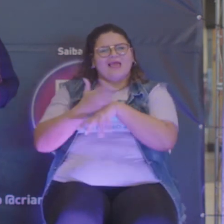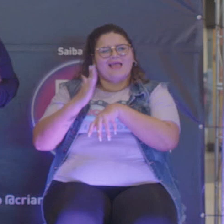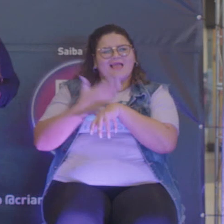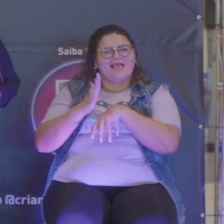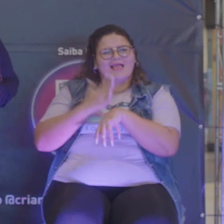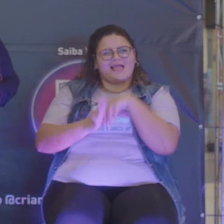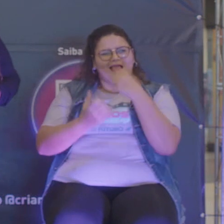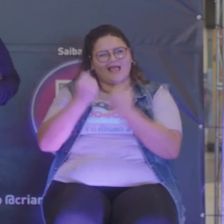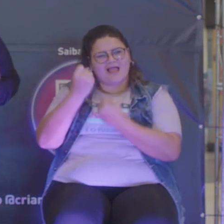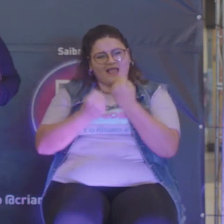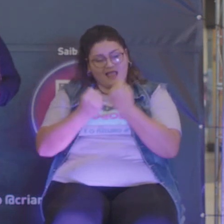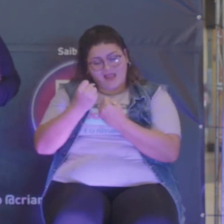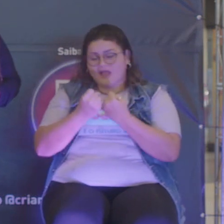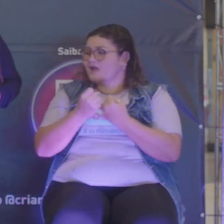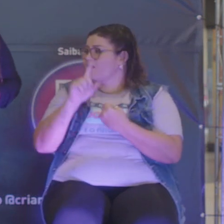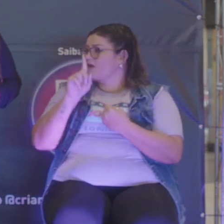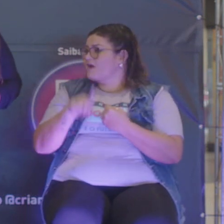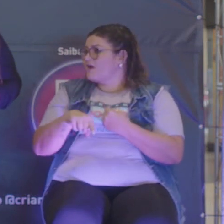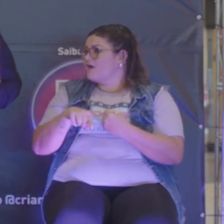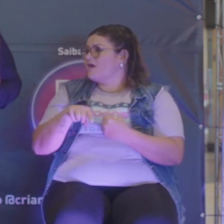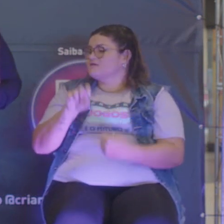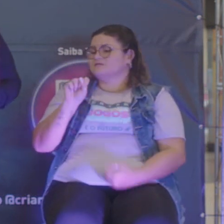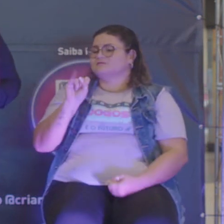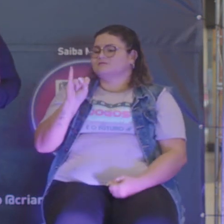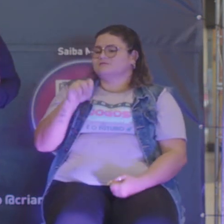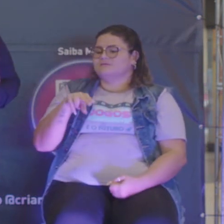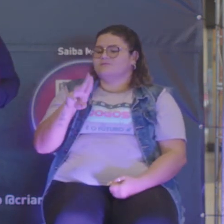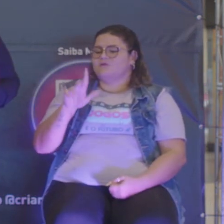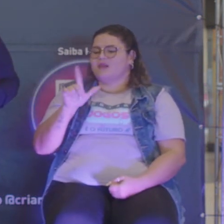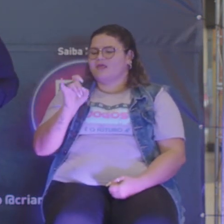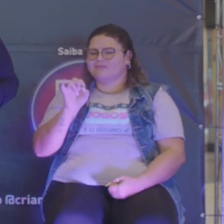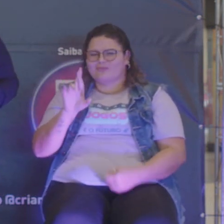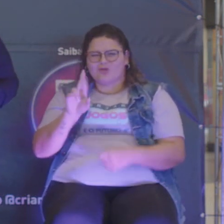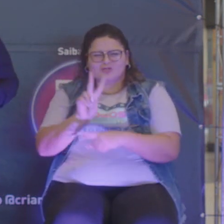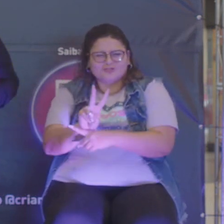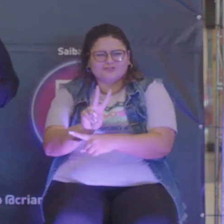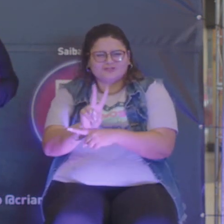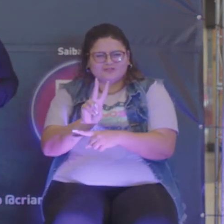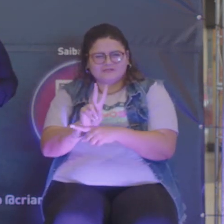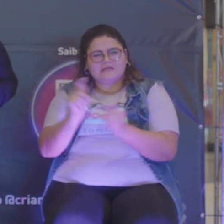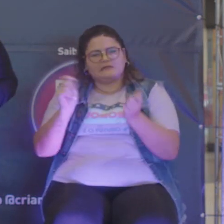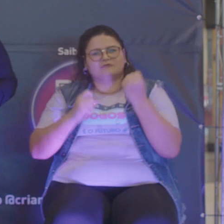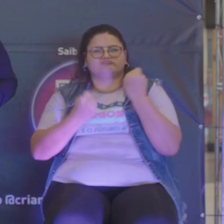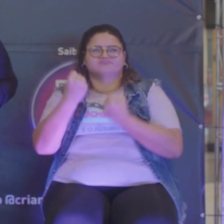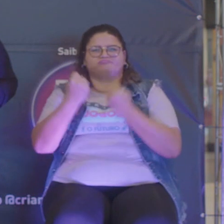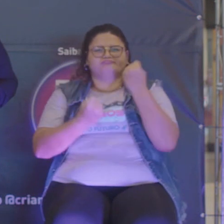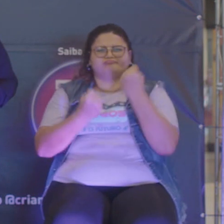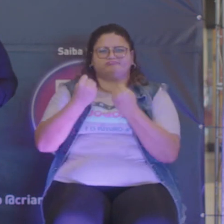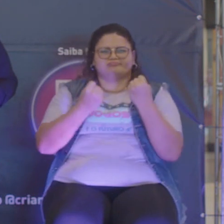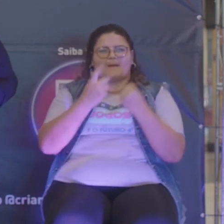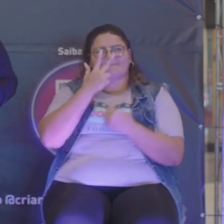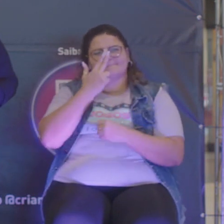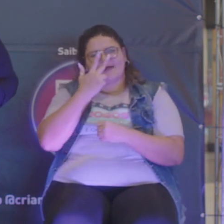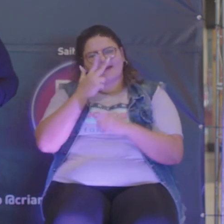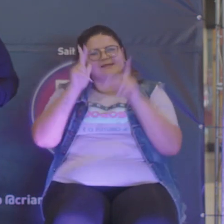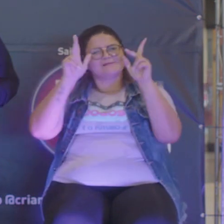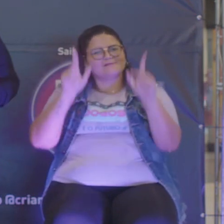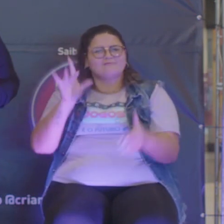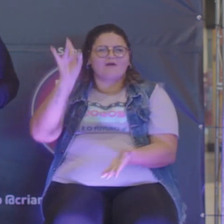aquele simulador. Aquele simulador é um jogo, gente. Aquele simulador é um jogo criado para ensinar você a dirigir dentro da autoescola.